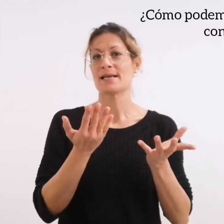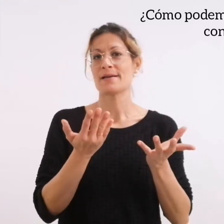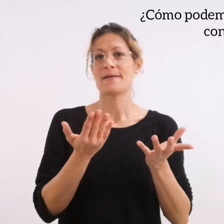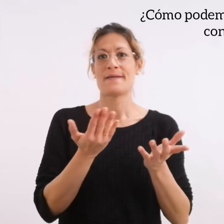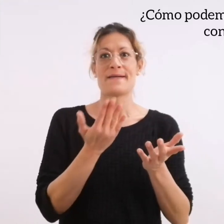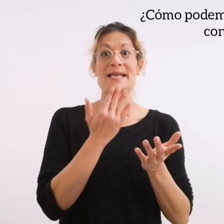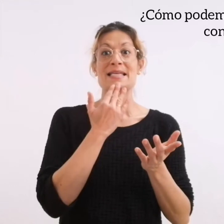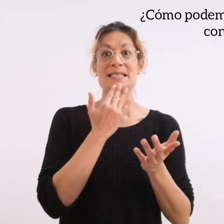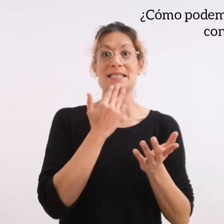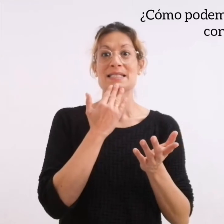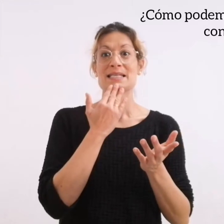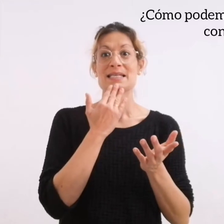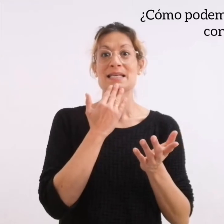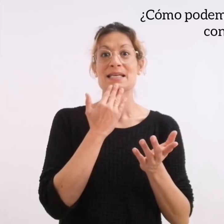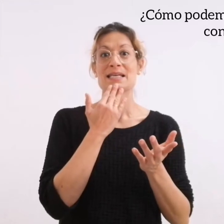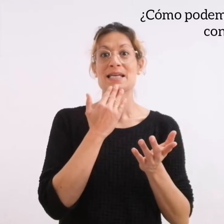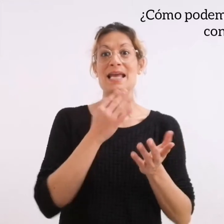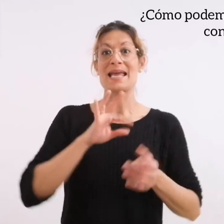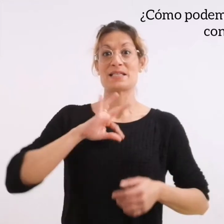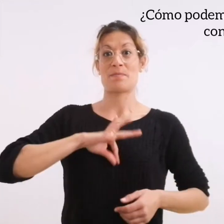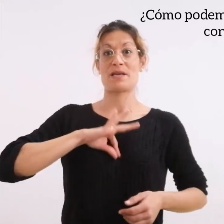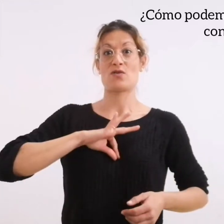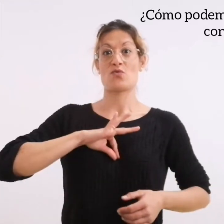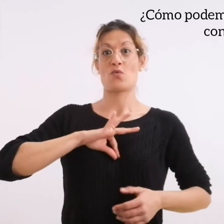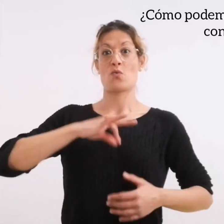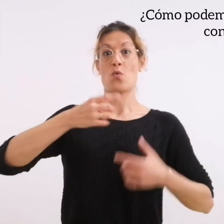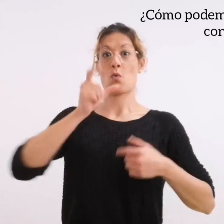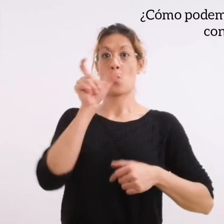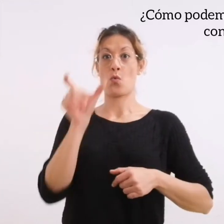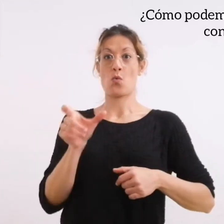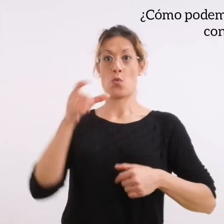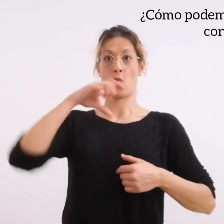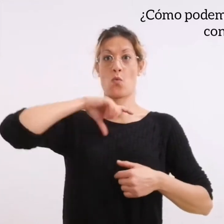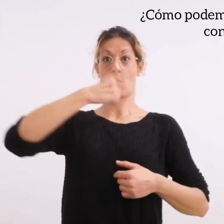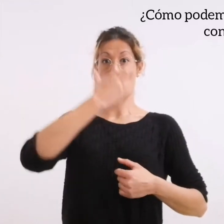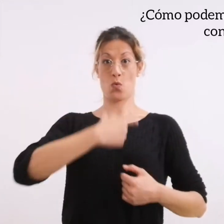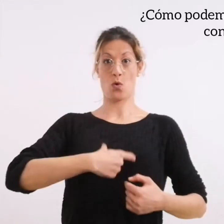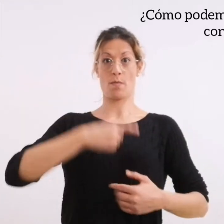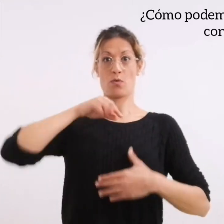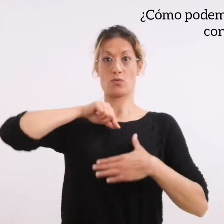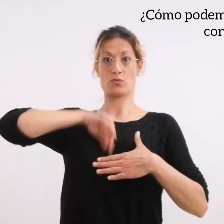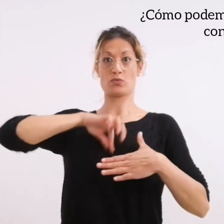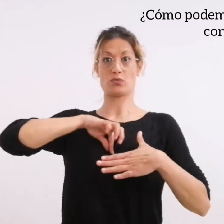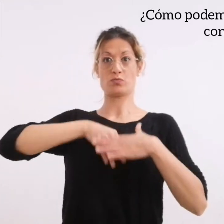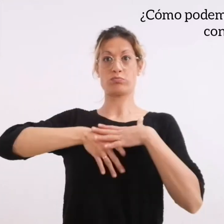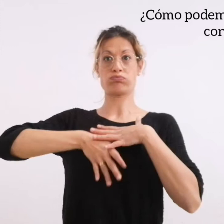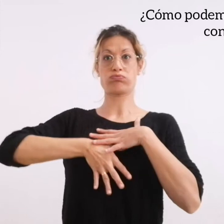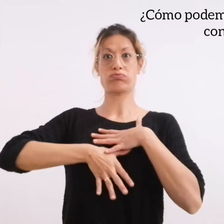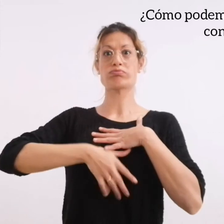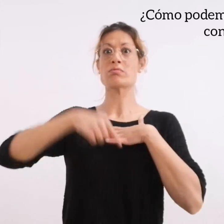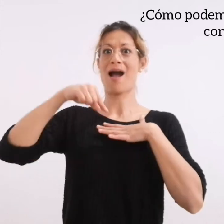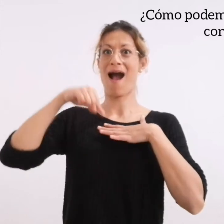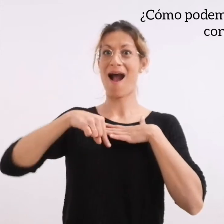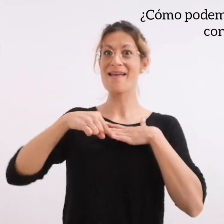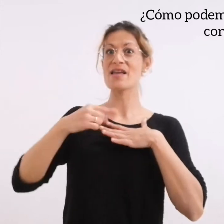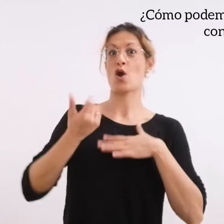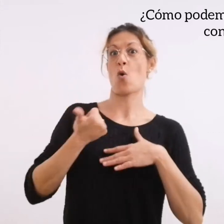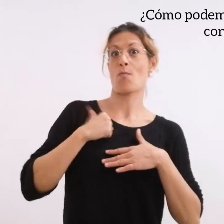dentro del cuerpo, el espíritu. En ese momento es cuando uno tiene la oportunidad de poder encontrarse